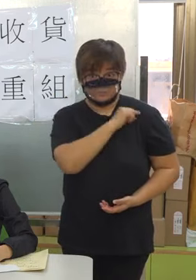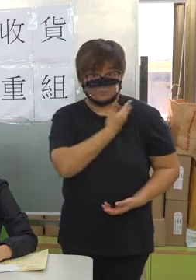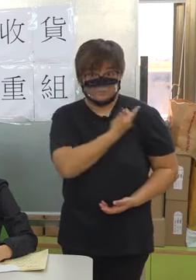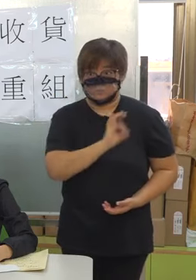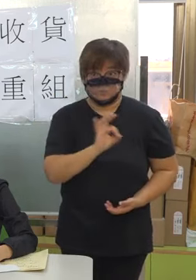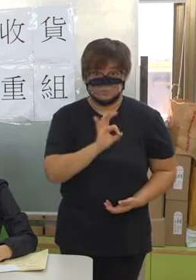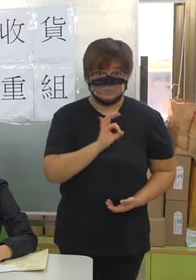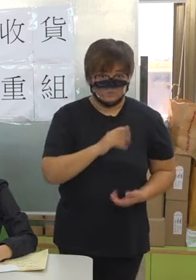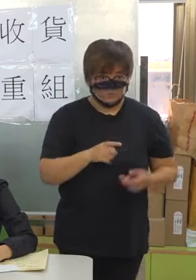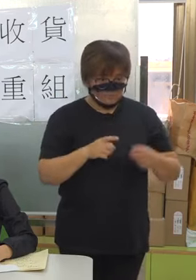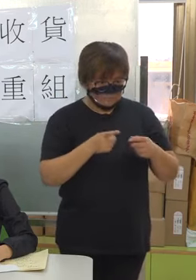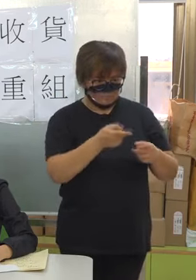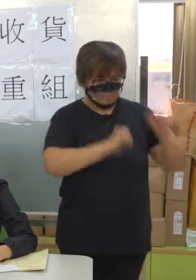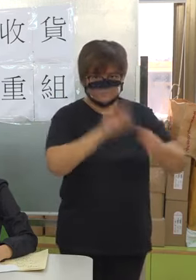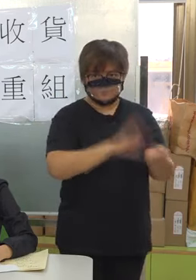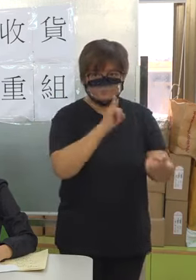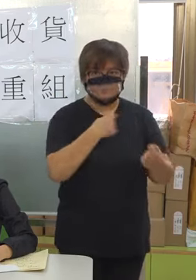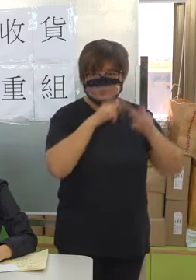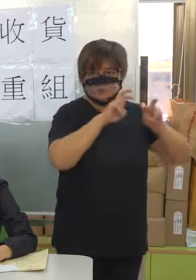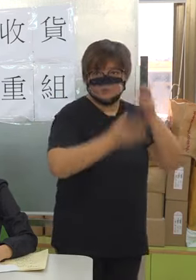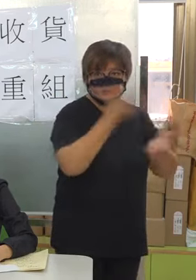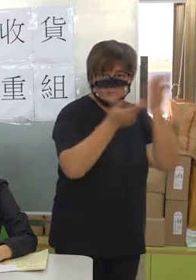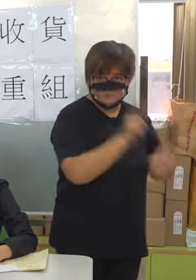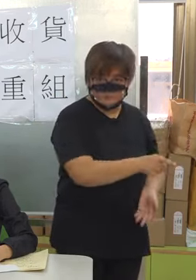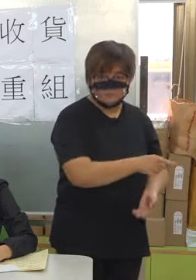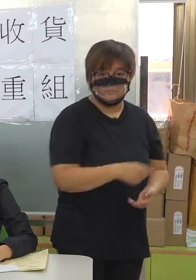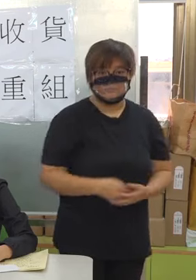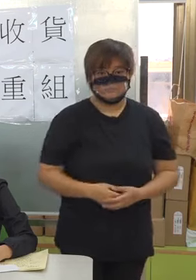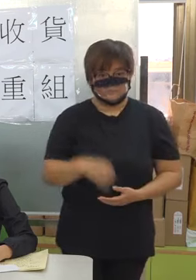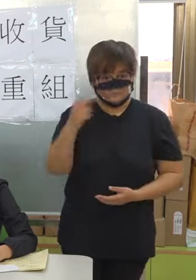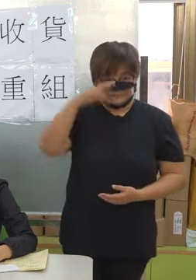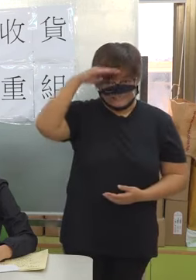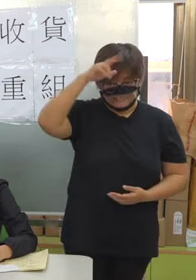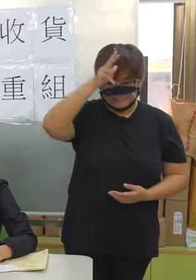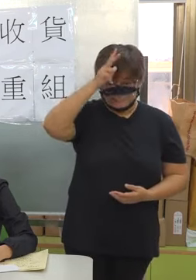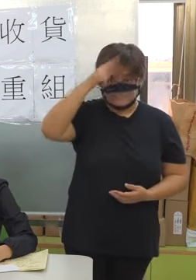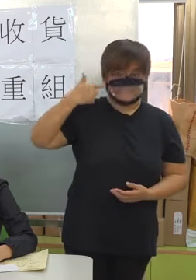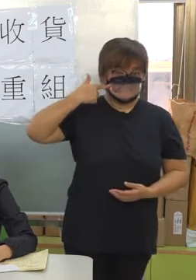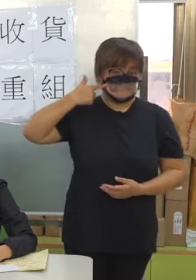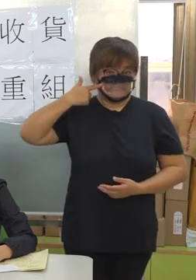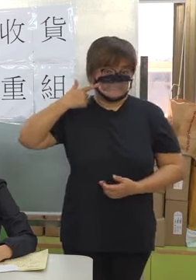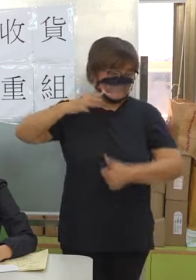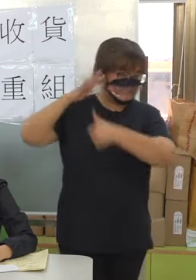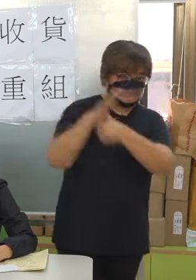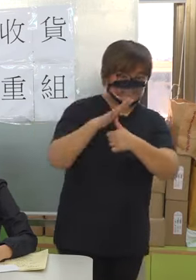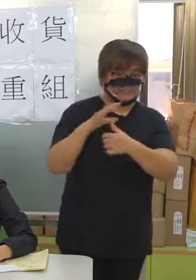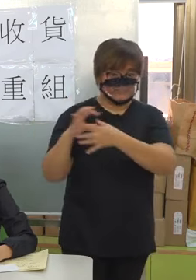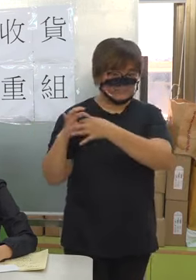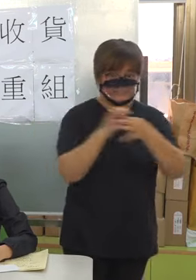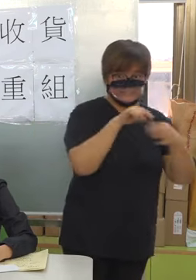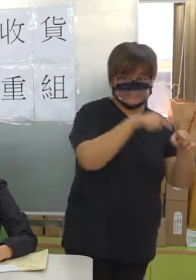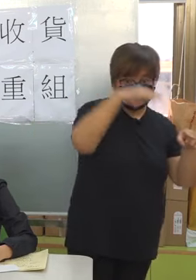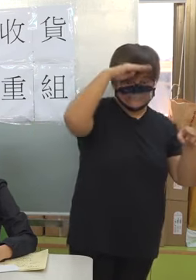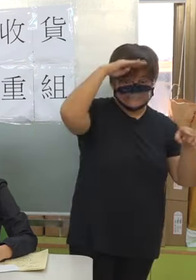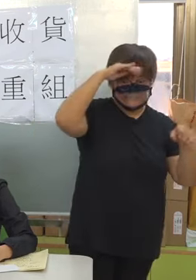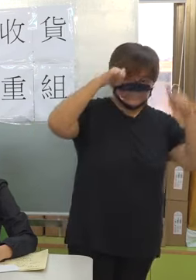拘捕以及使用武力的情況亦都升級，不單止無視警例，更加存在誠信和人格的問